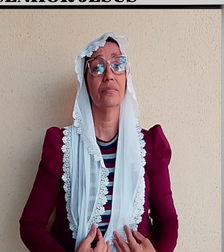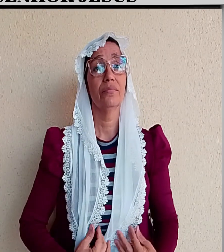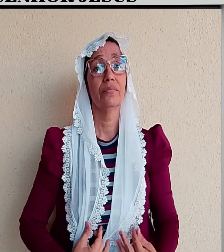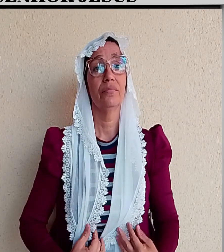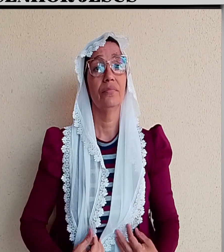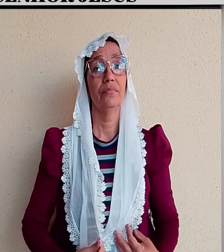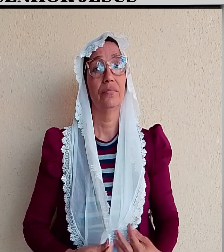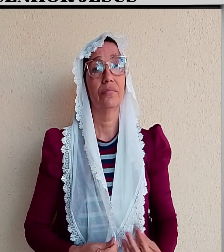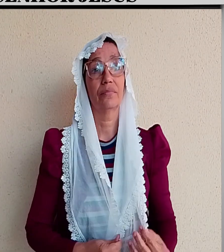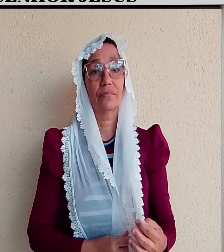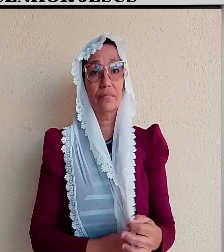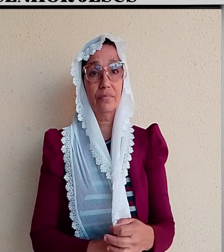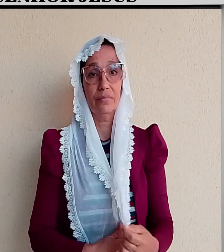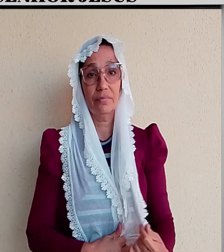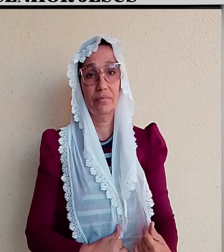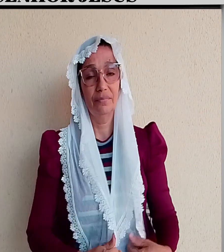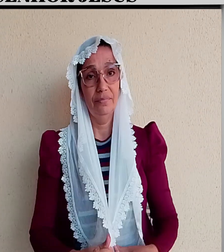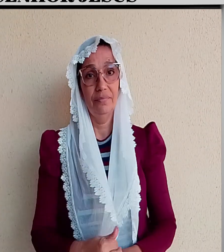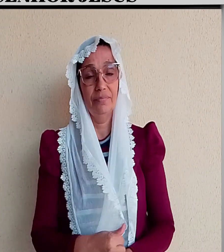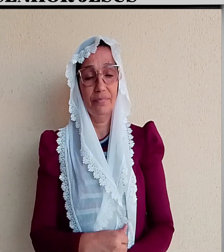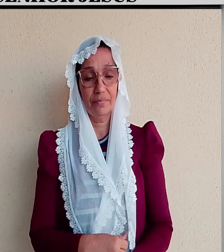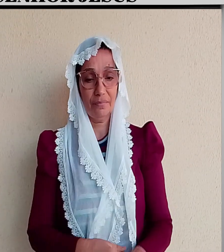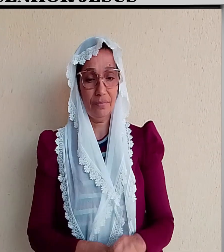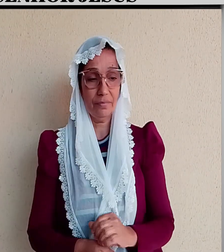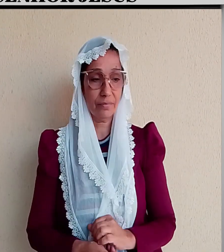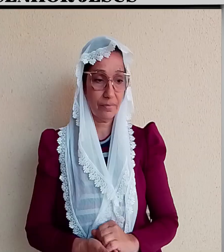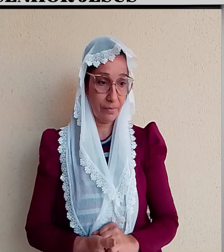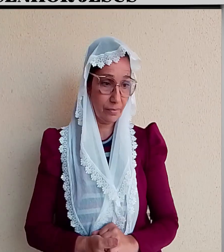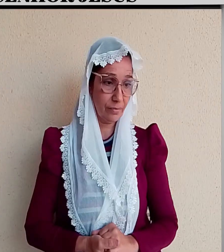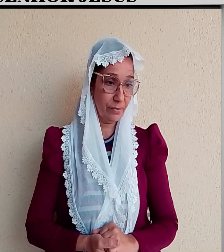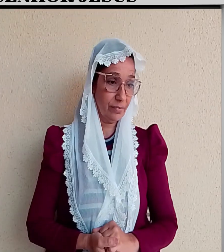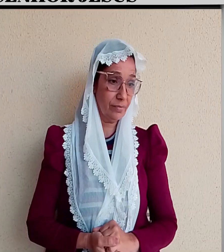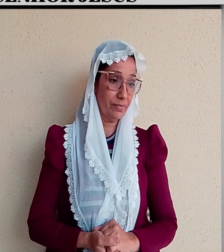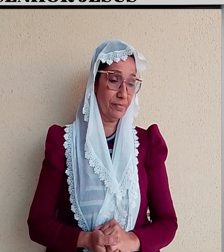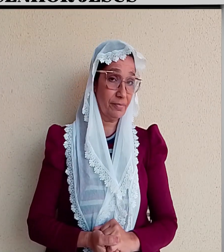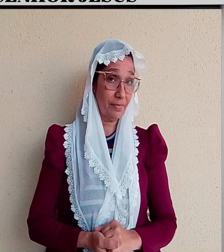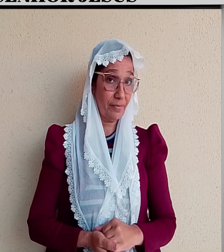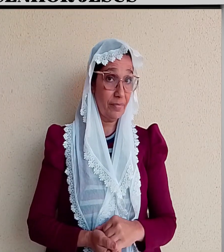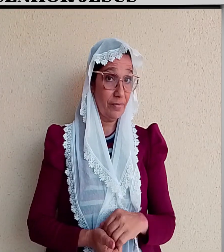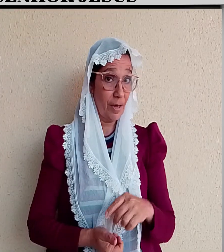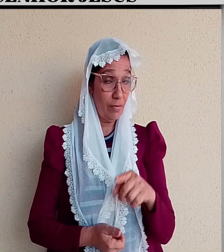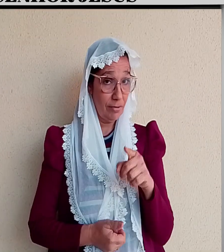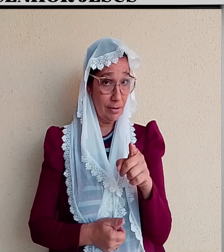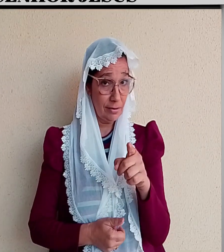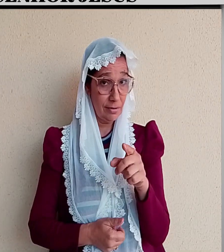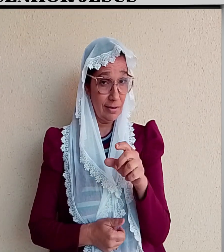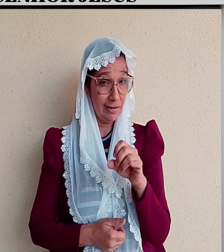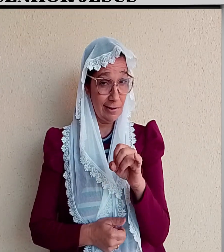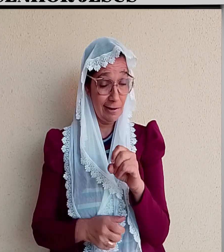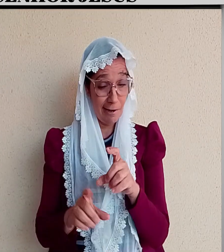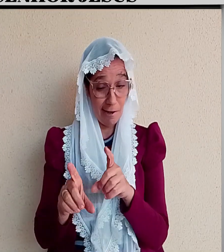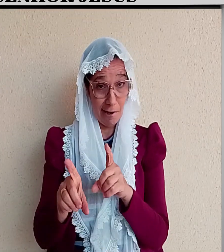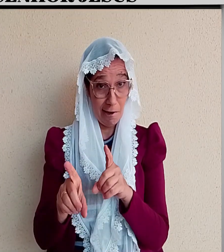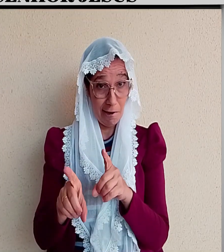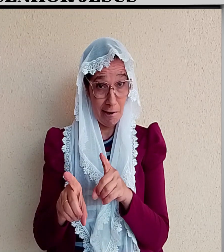Aleluia. Você vai ter contas pagas sem o teu dinheiro. Vou provar para você que eu não preciso do que é